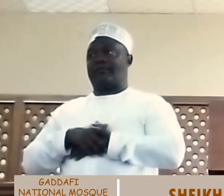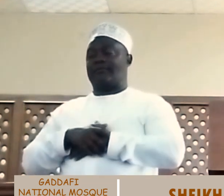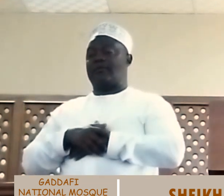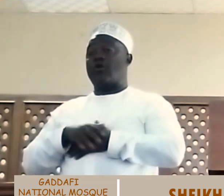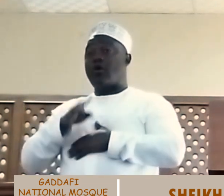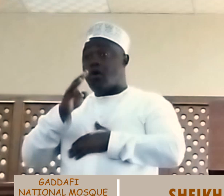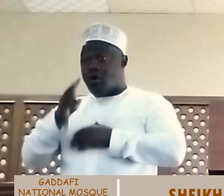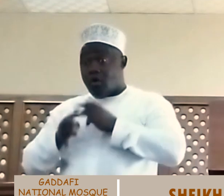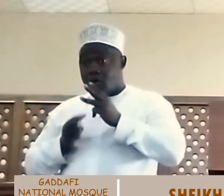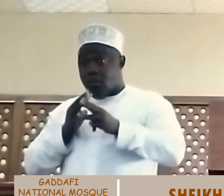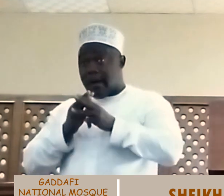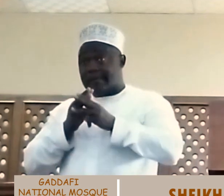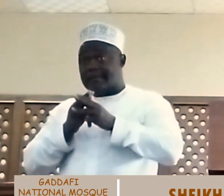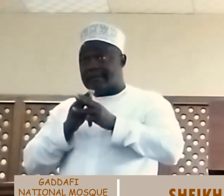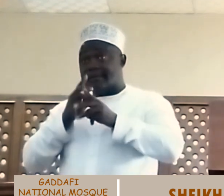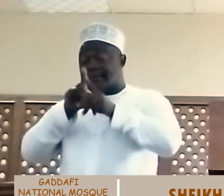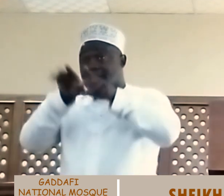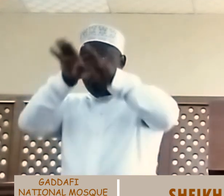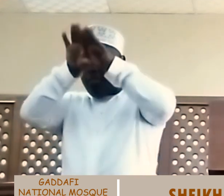نتي موسي منو نمو غورو